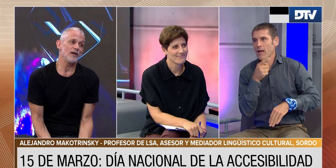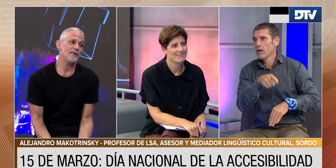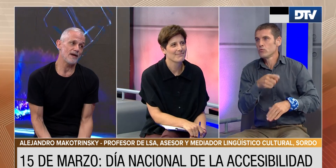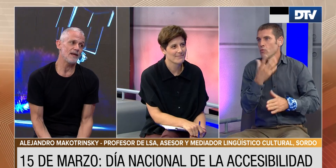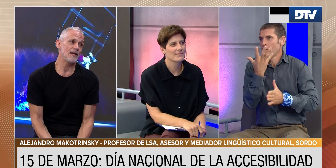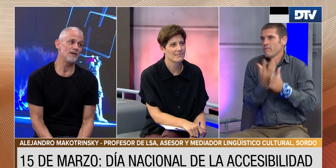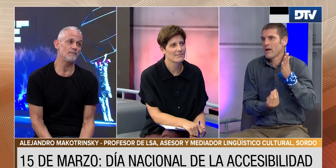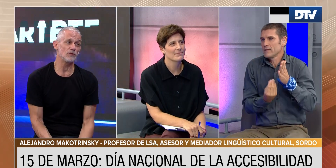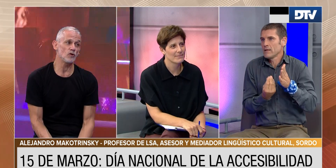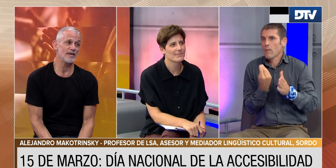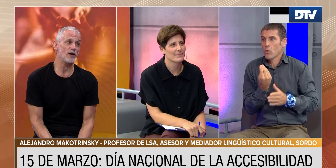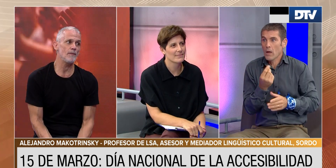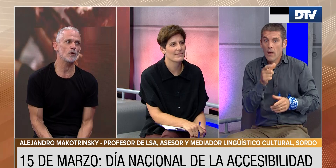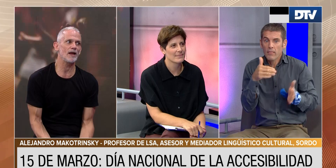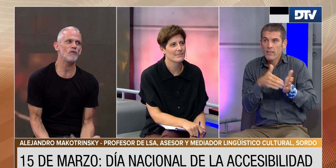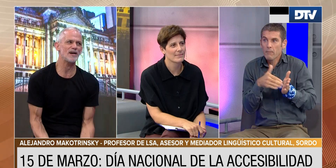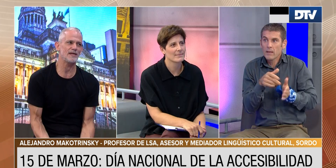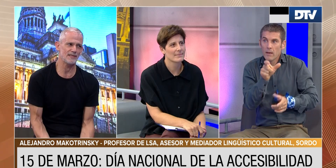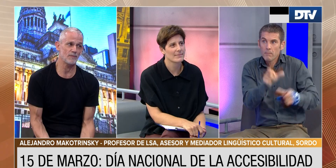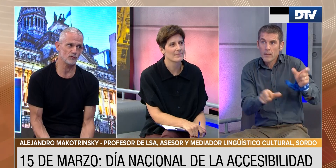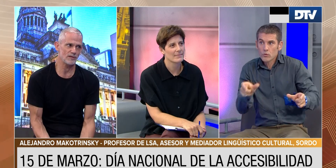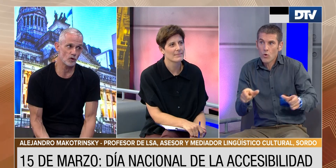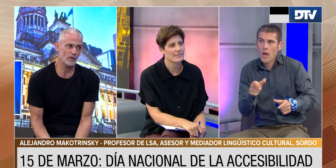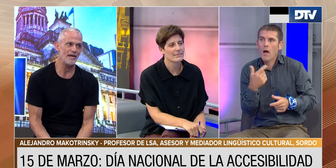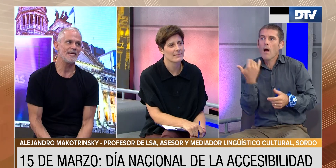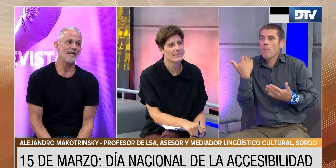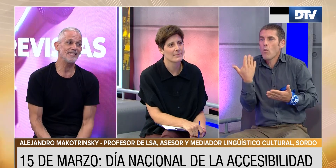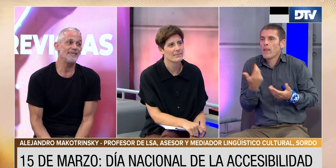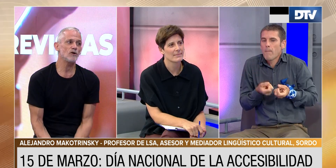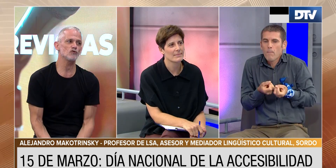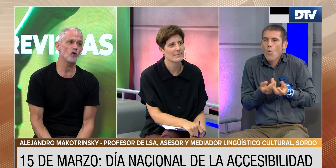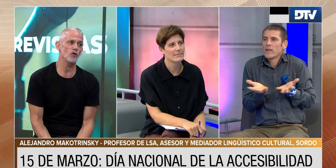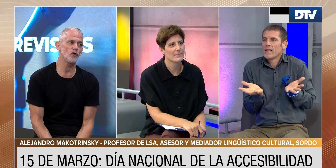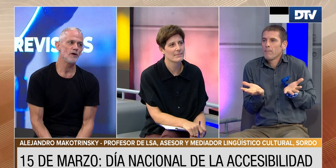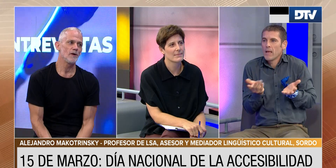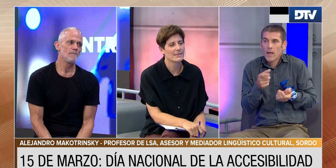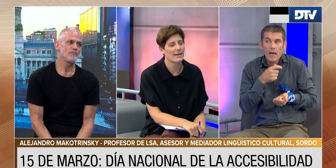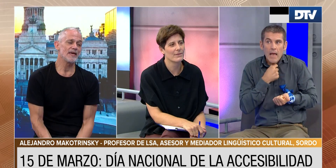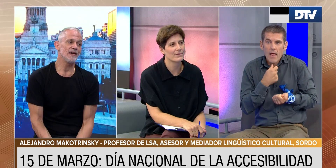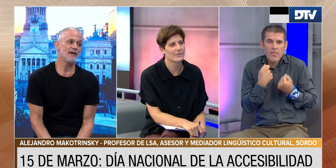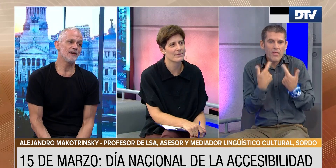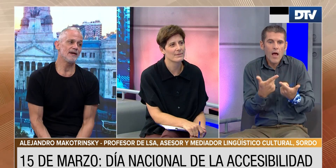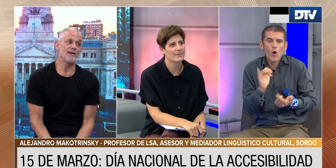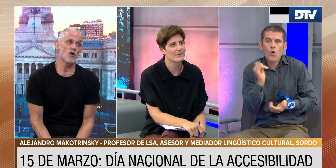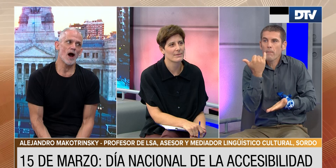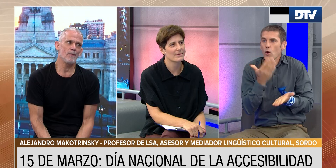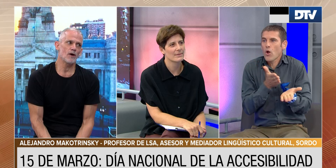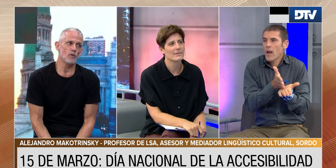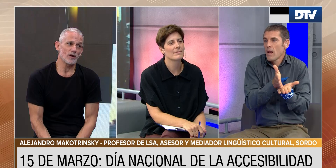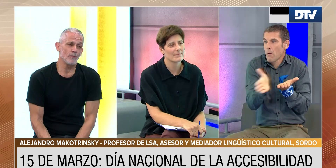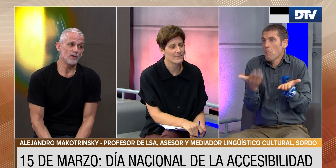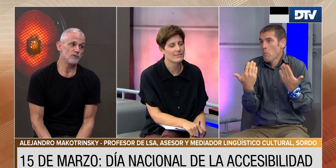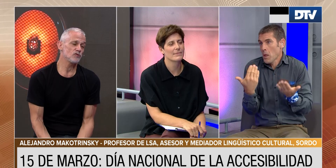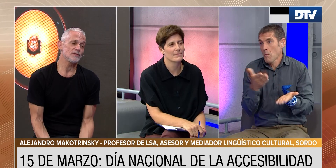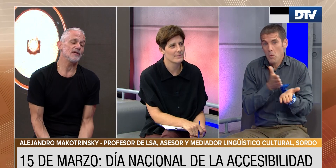está puesta en la metodología oral porque algo falla en esta persona sorda, en este hijo sordo, que no habla